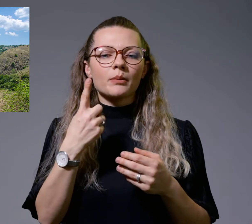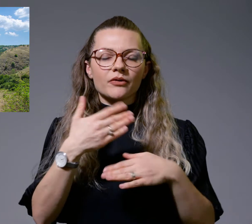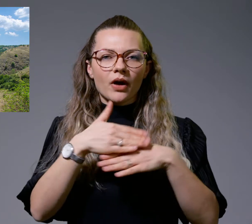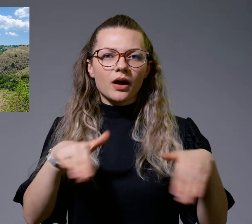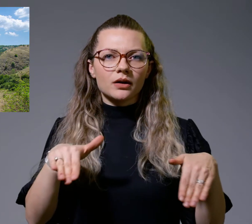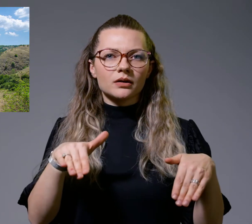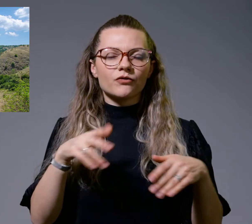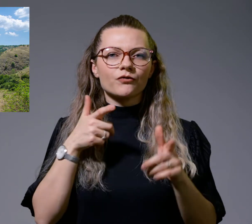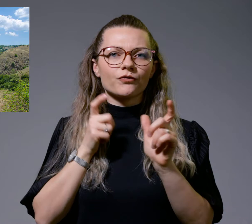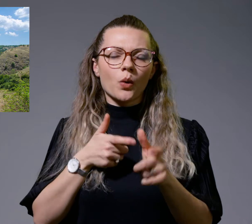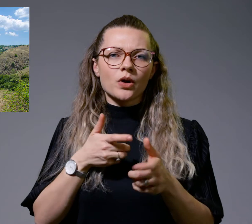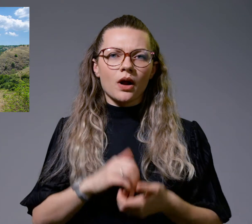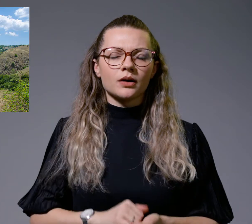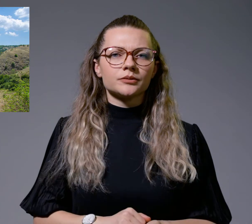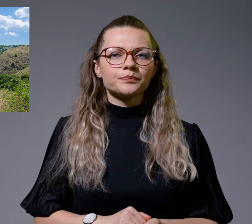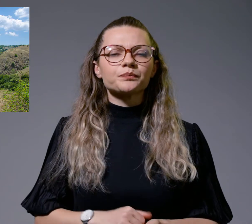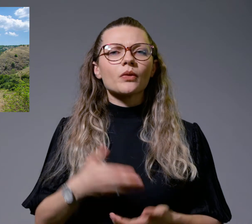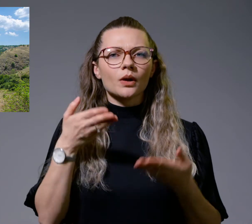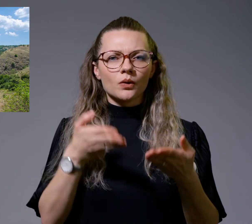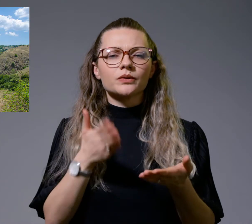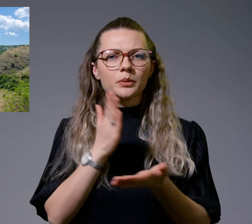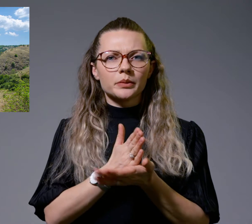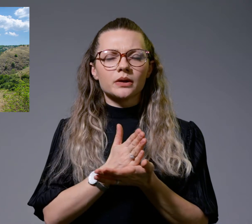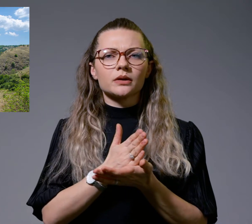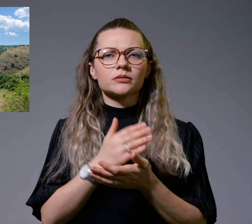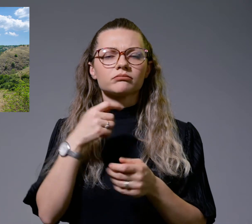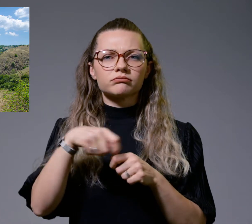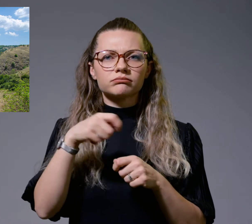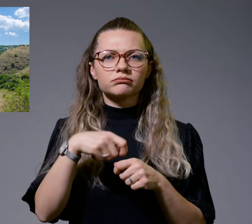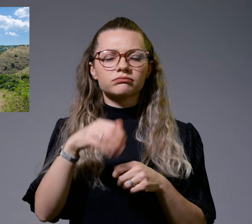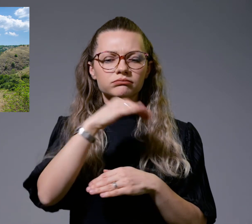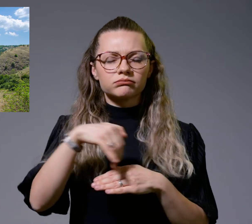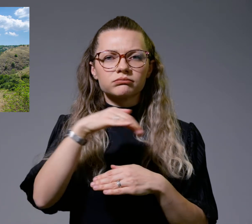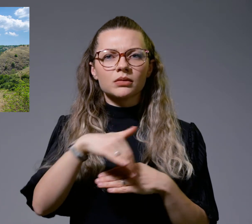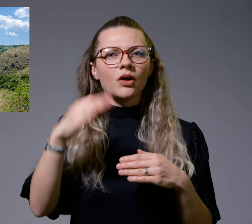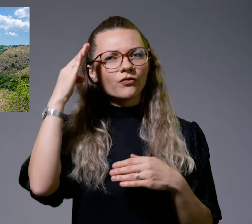линија. Тука биле изградени ровови и била мета на